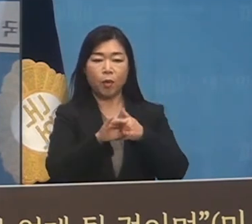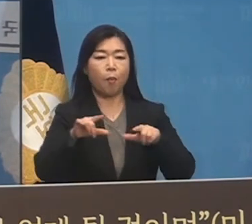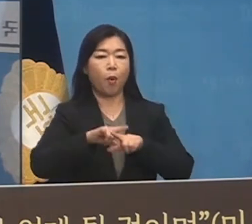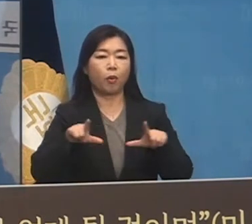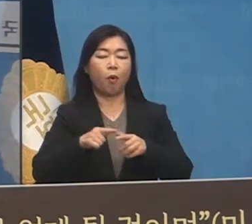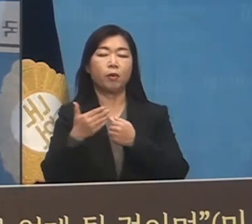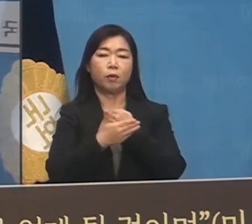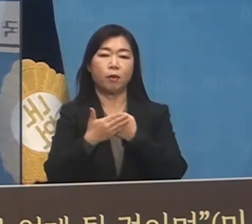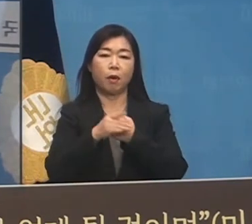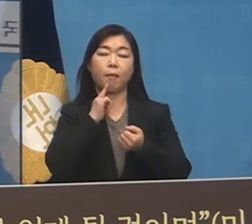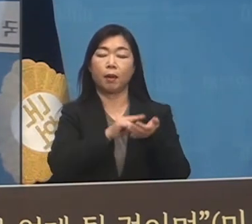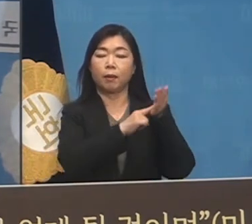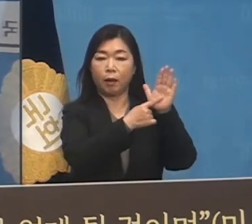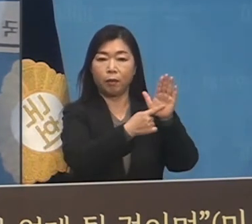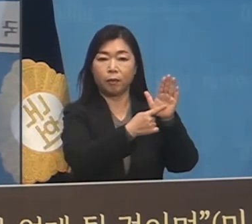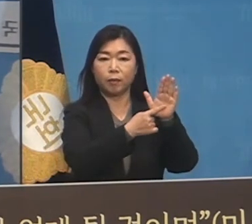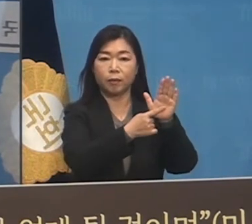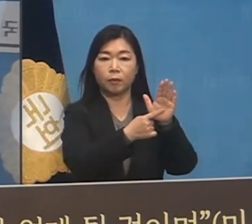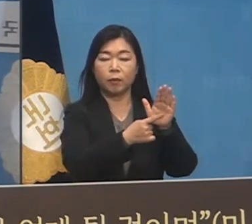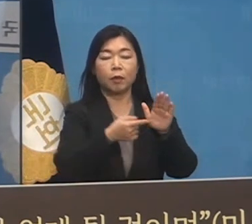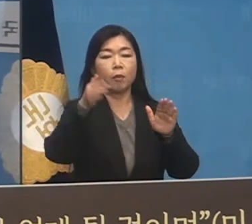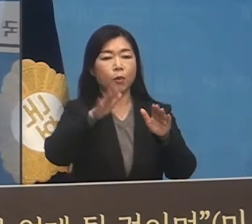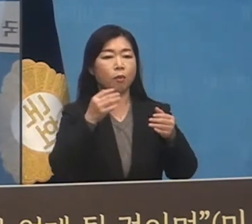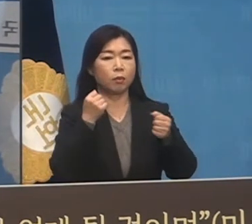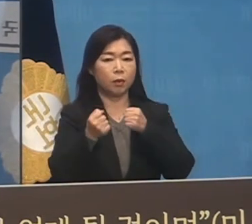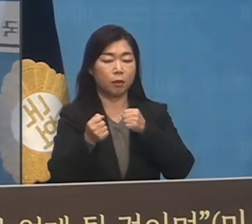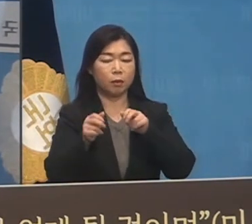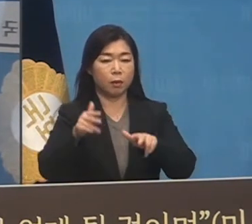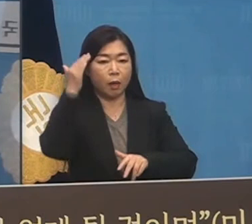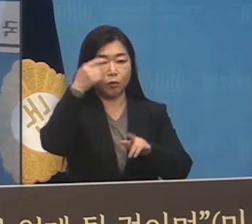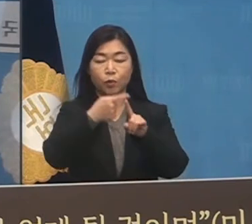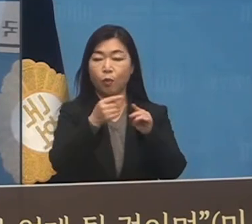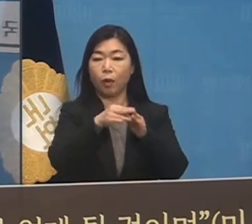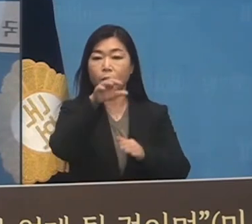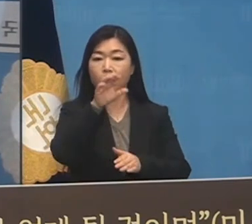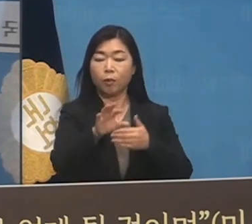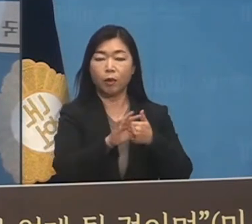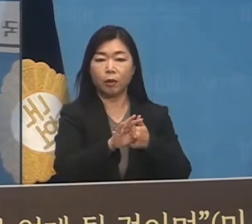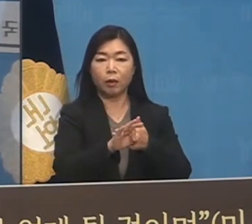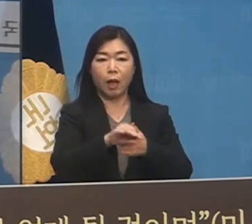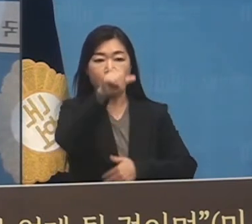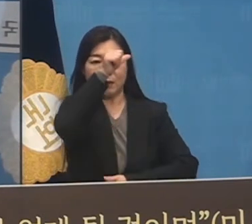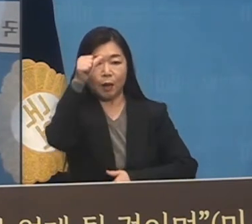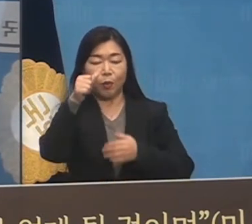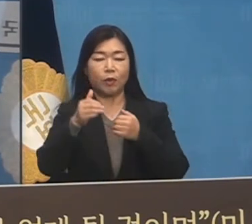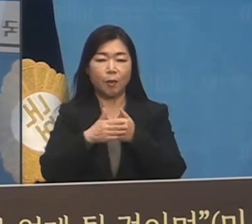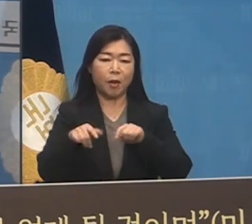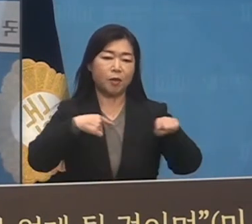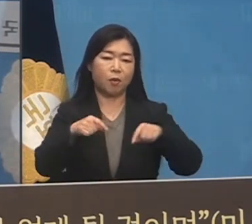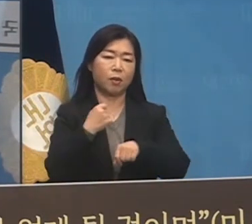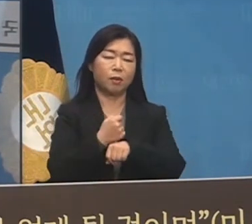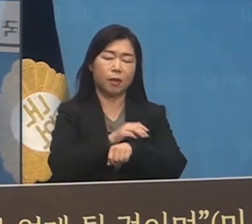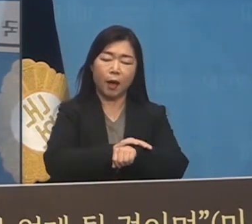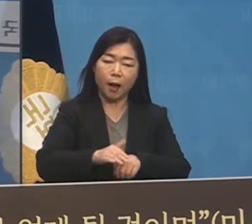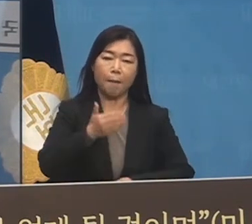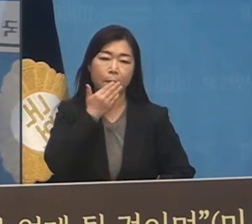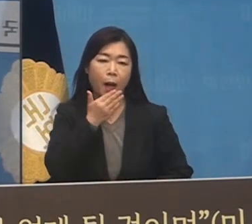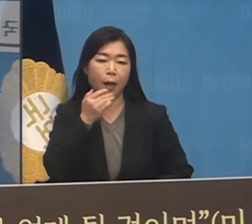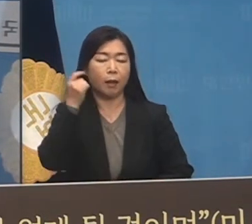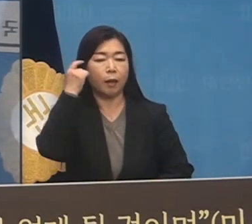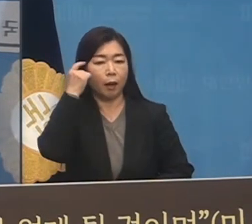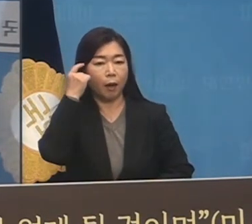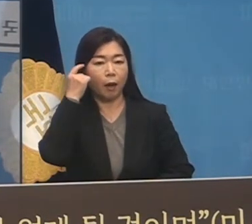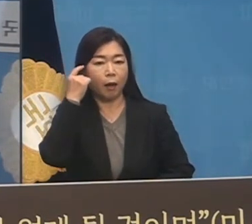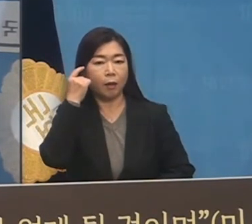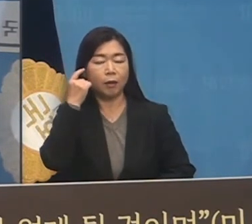일반 은총이라고 일컫습니다. 그럼에도 불구하고 한국교회는 장로이기 때문에 정치를 잘할 수 있을